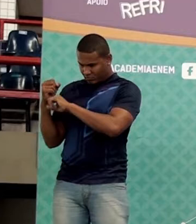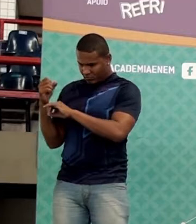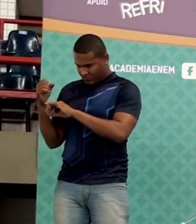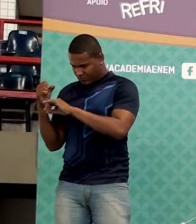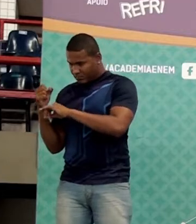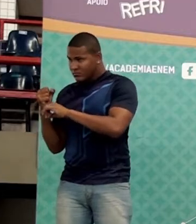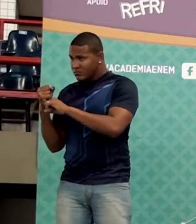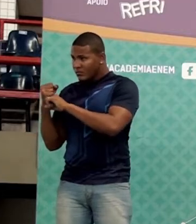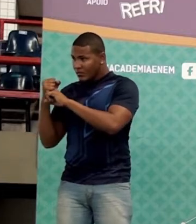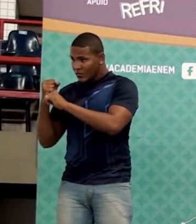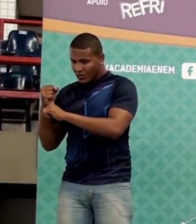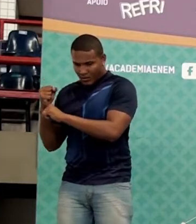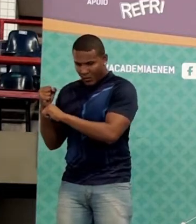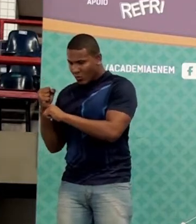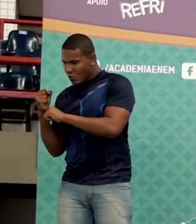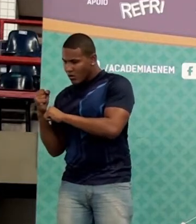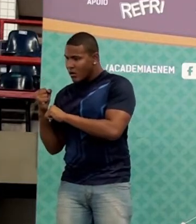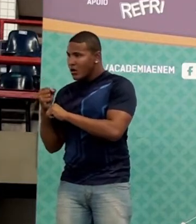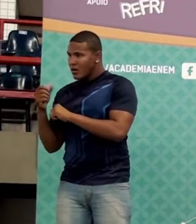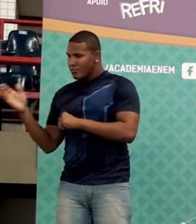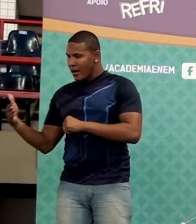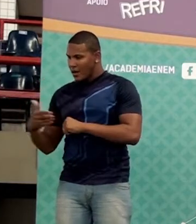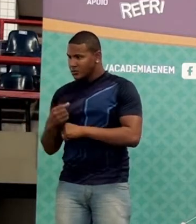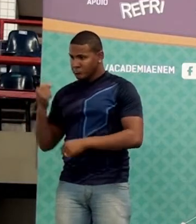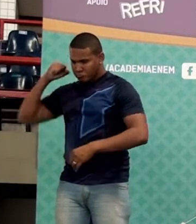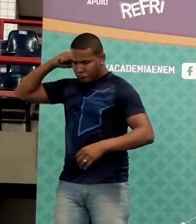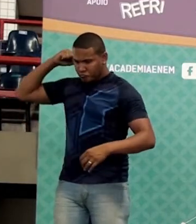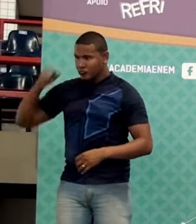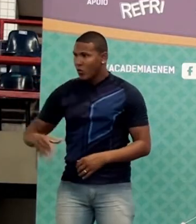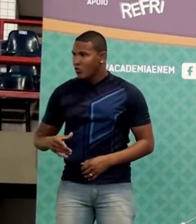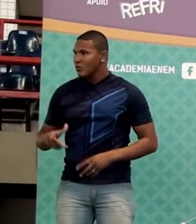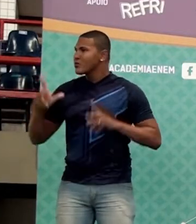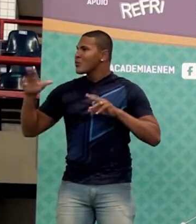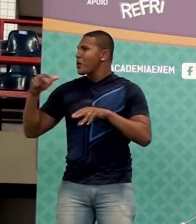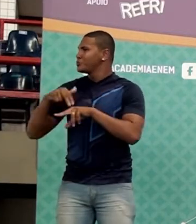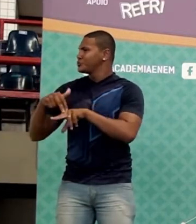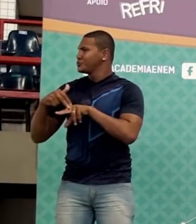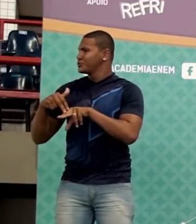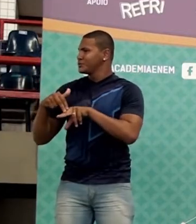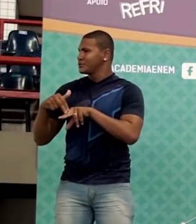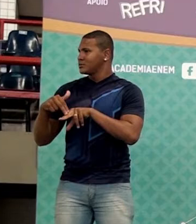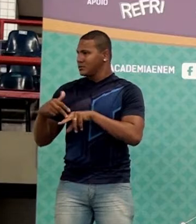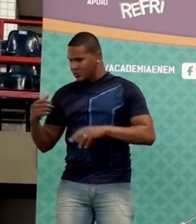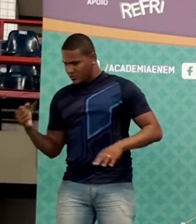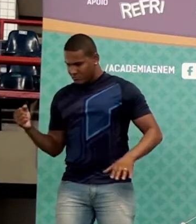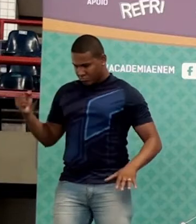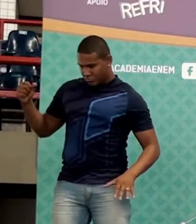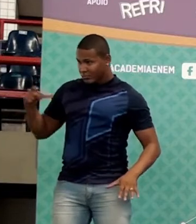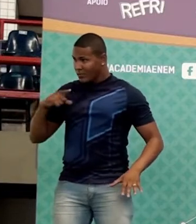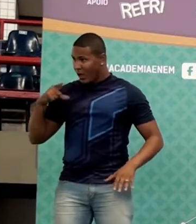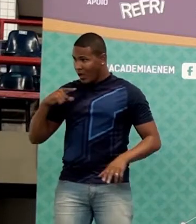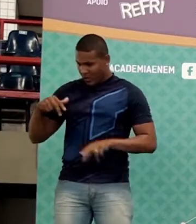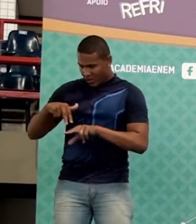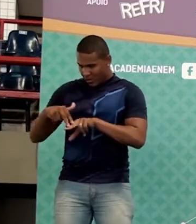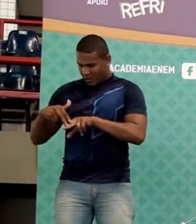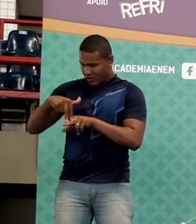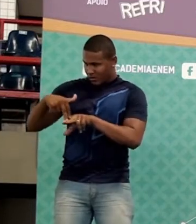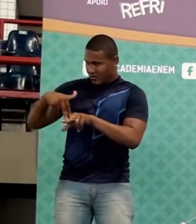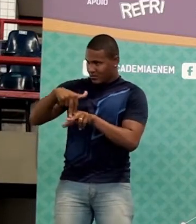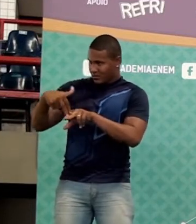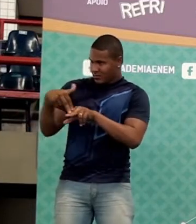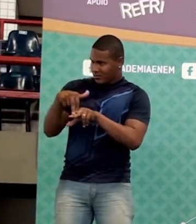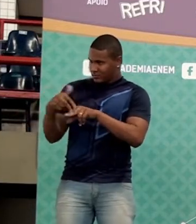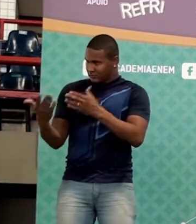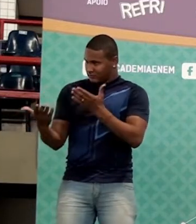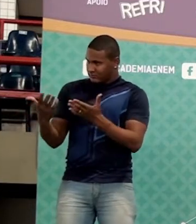para pescar, para furar o peixe que passava. Ali ele tinha que se equilibrar. Hoje em